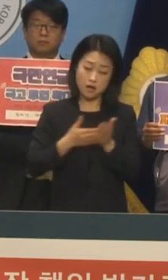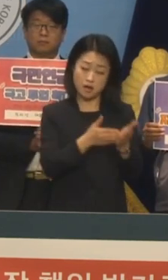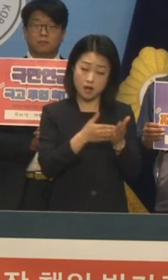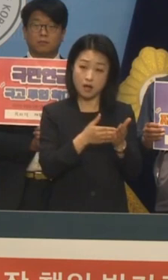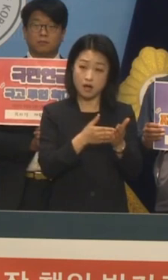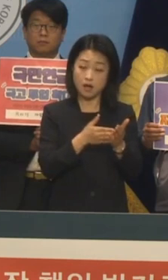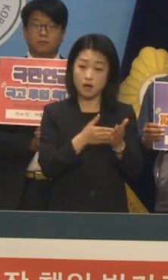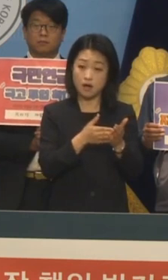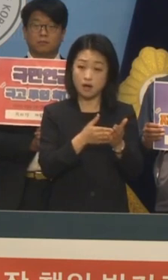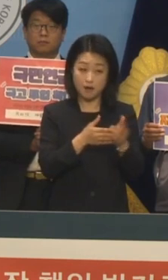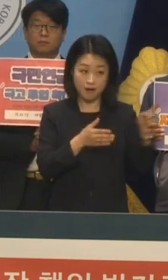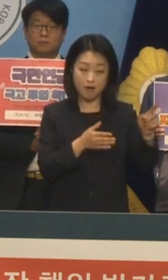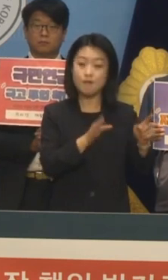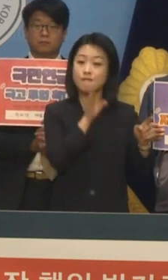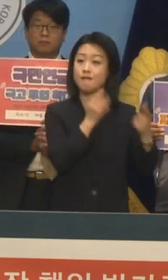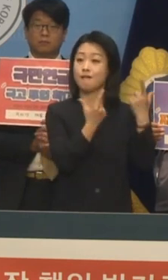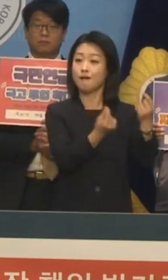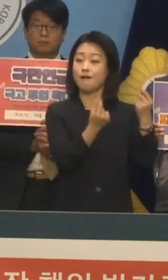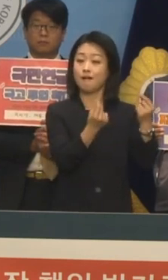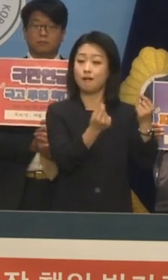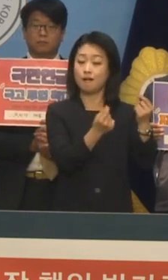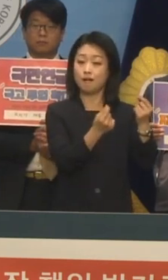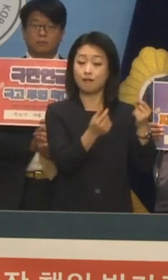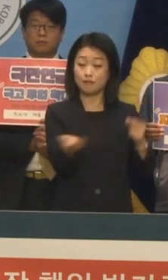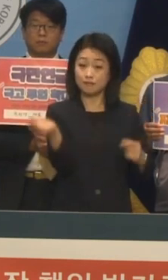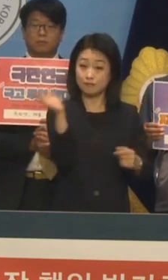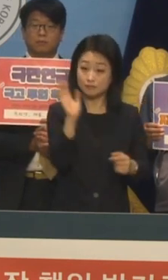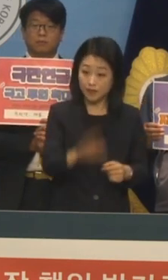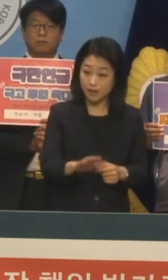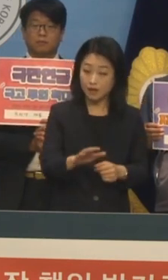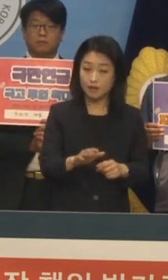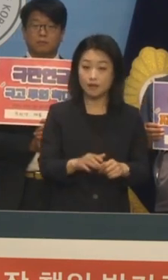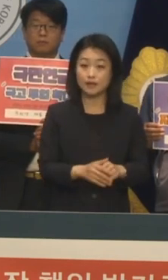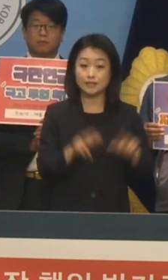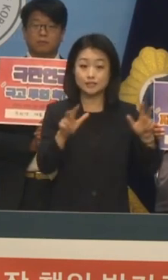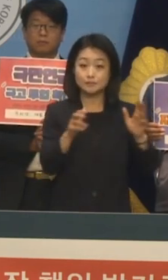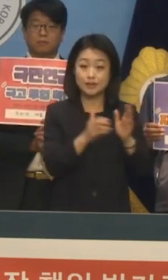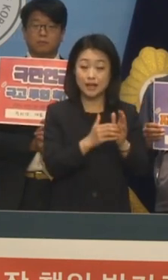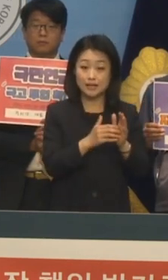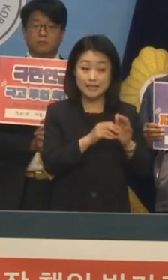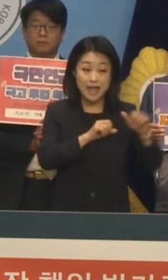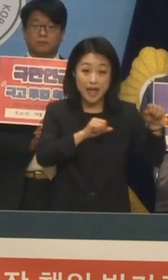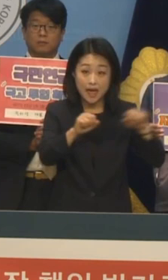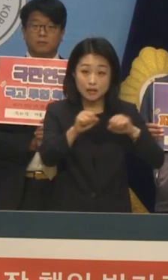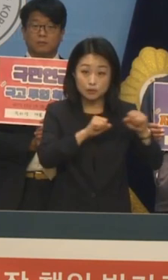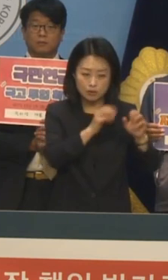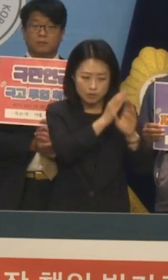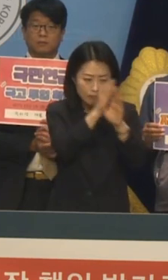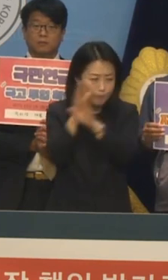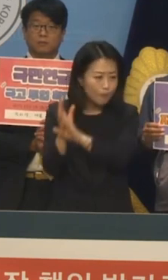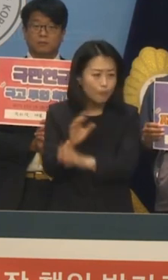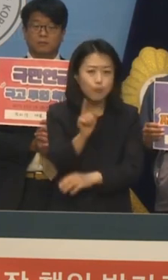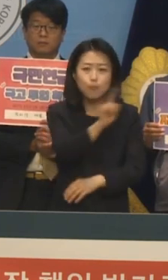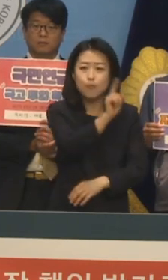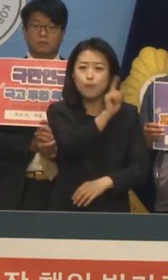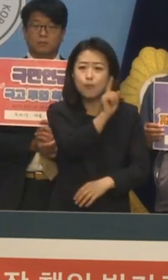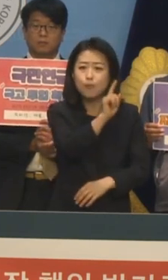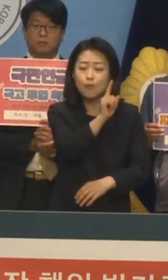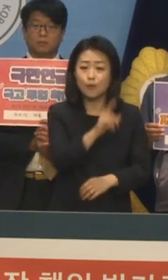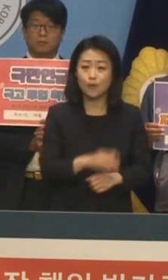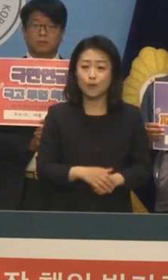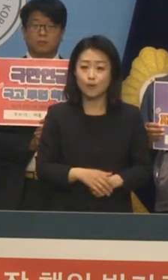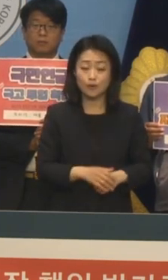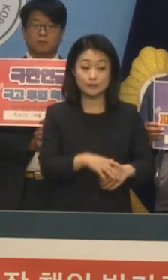윤석열 대통령과 정부 여당이 아니었습니까? 그런데 그동안 보였던 행태가 어떠하였습니까? 윤석열